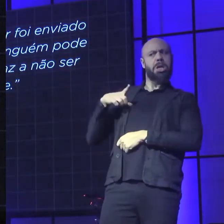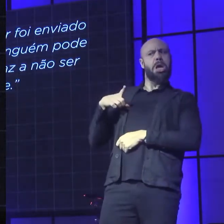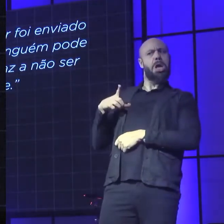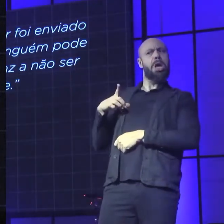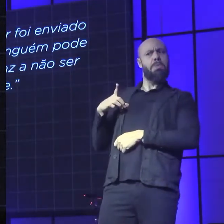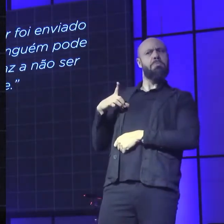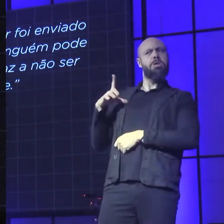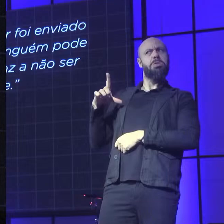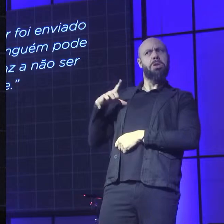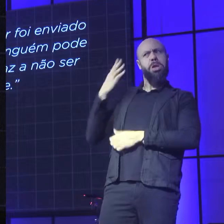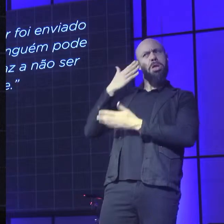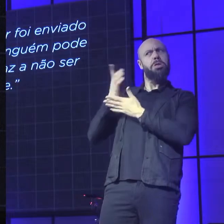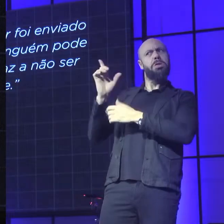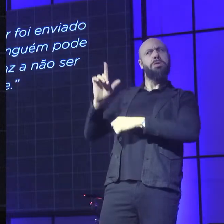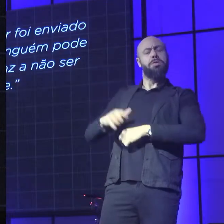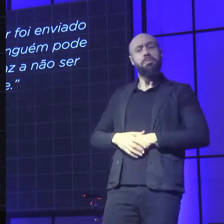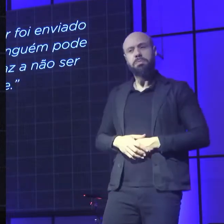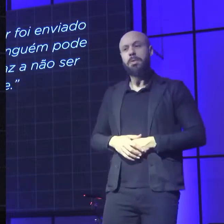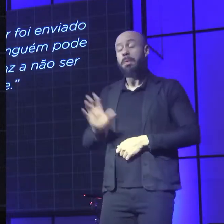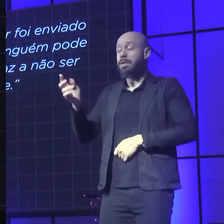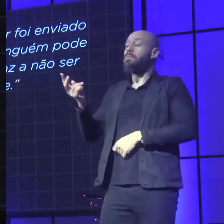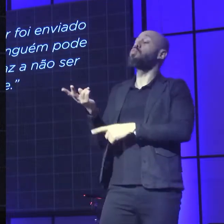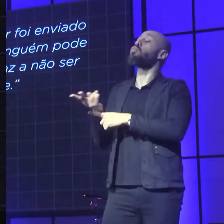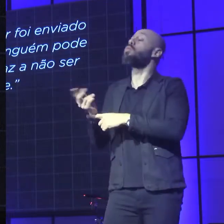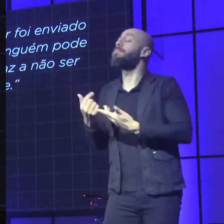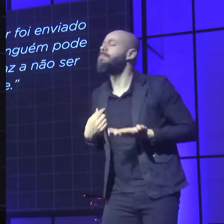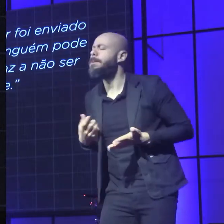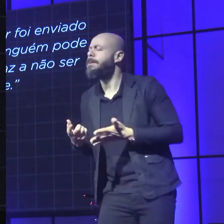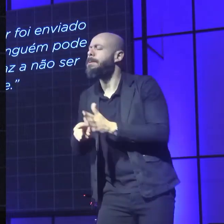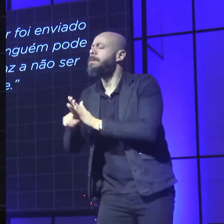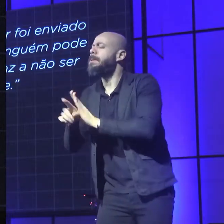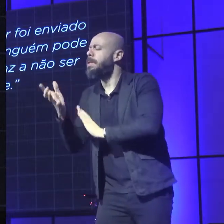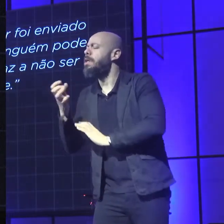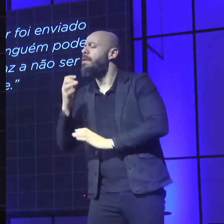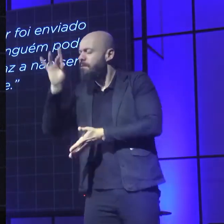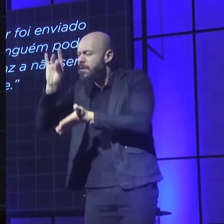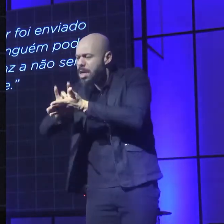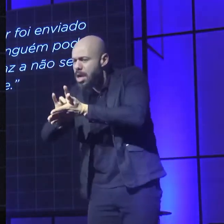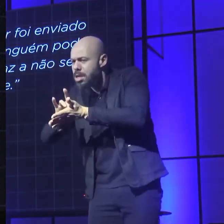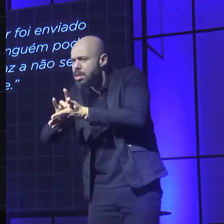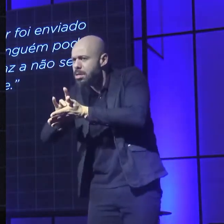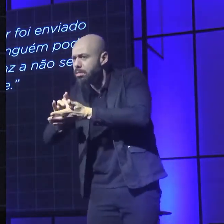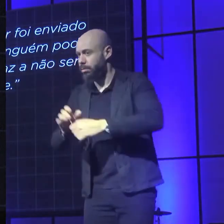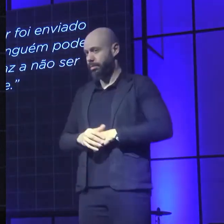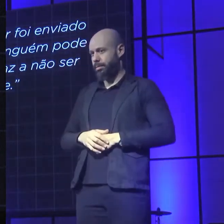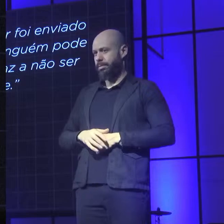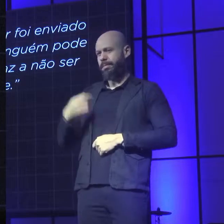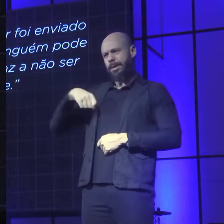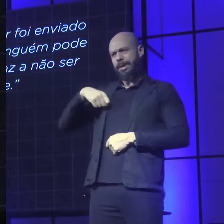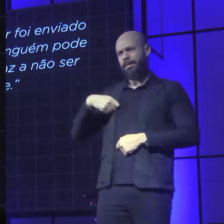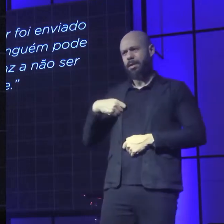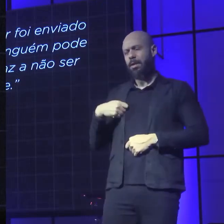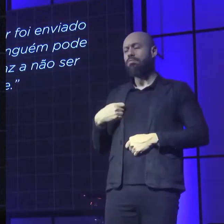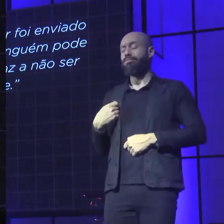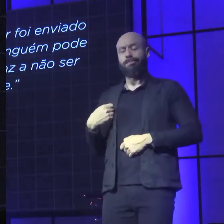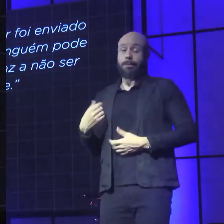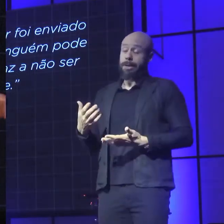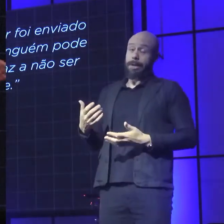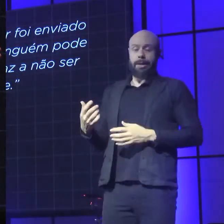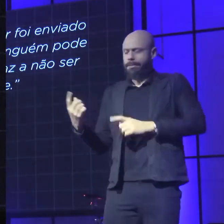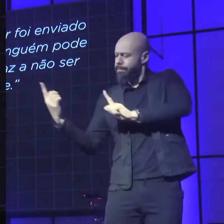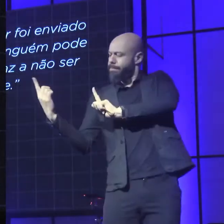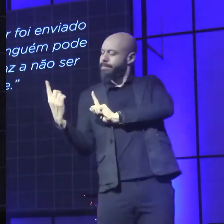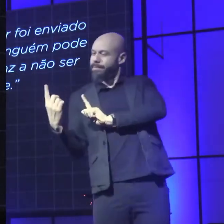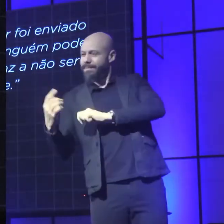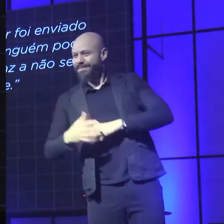queria saber a verdade. Só que para saber a verdade ele precisava falar com Jesus. Só que ele era